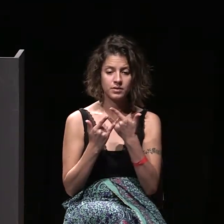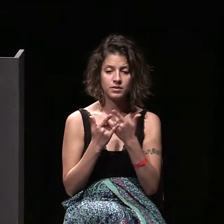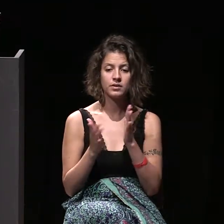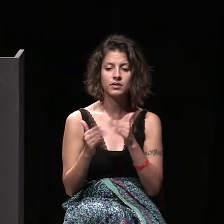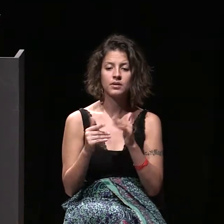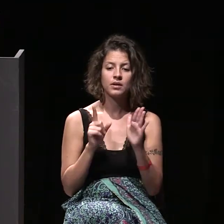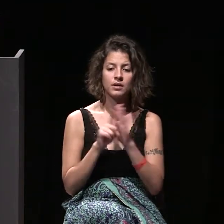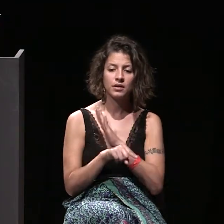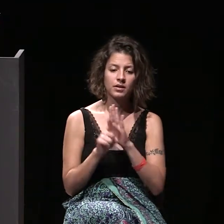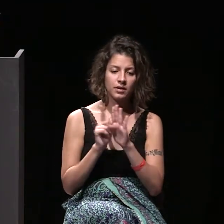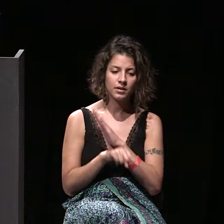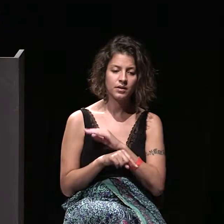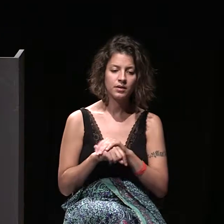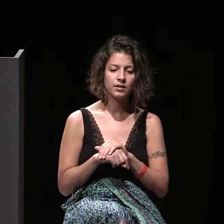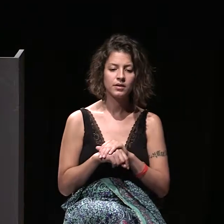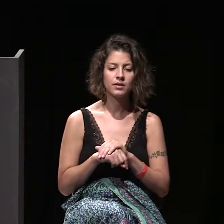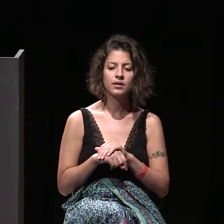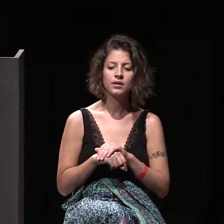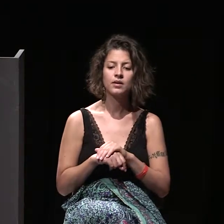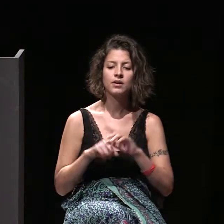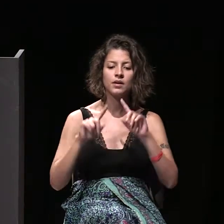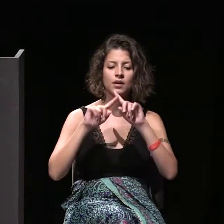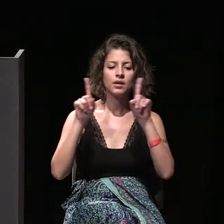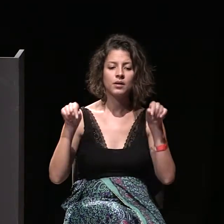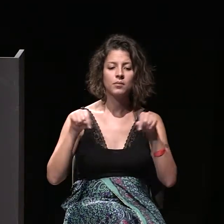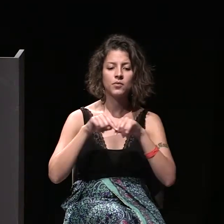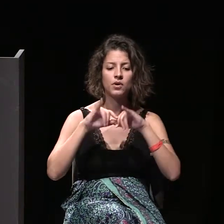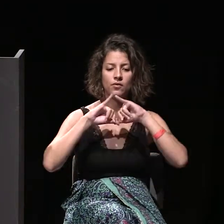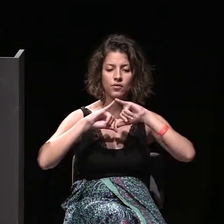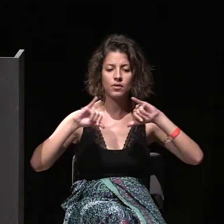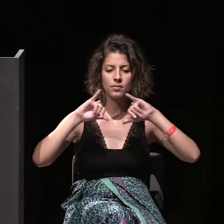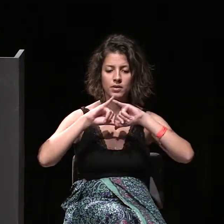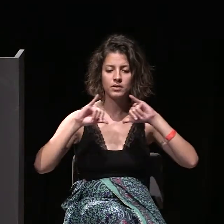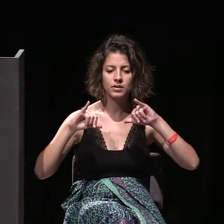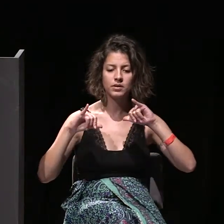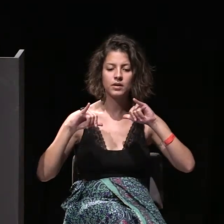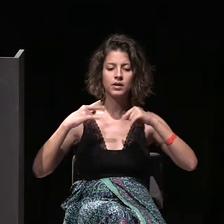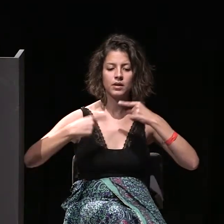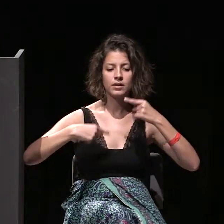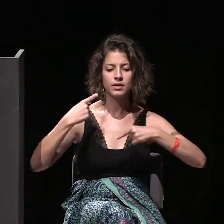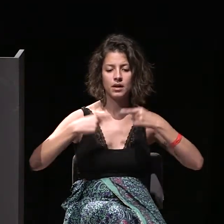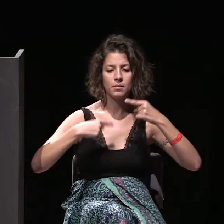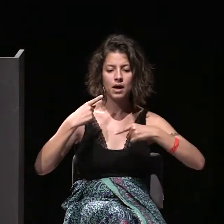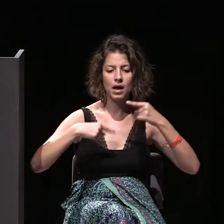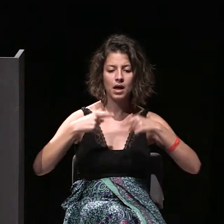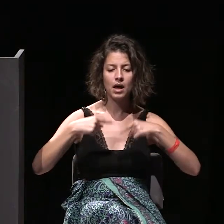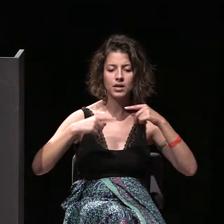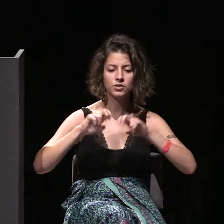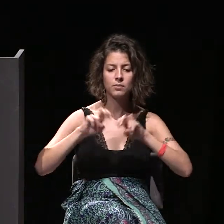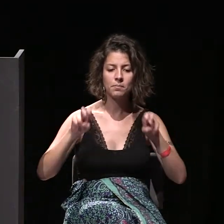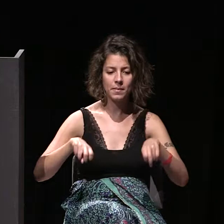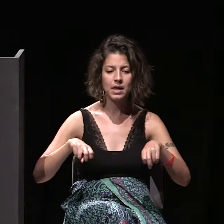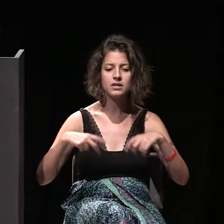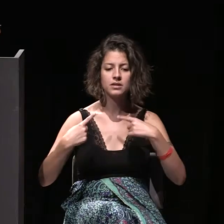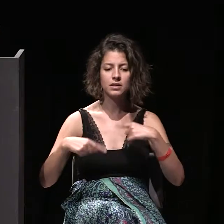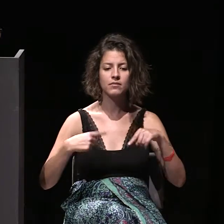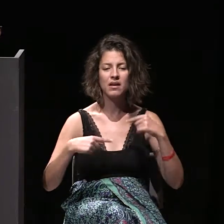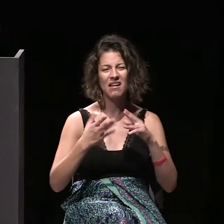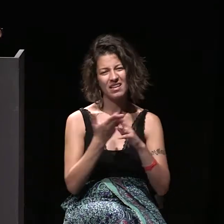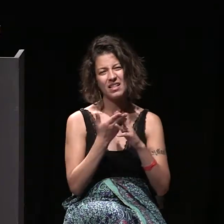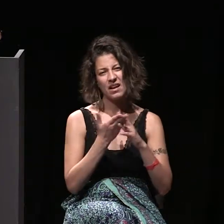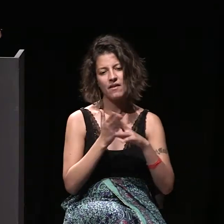de pergunta, mural informativo, vídeo debate, mesa informativa nos intervalos de sala de